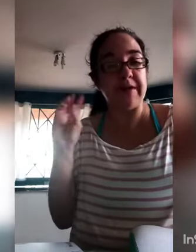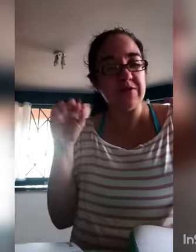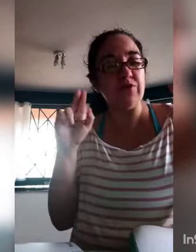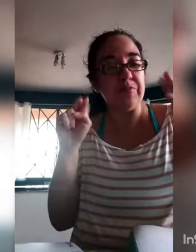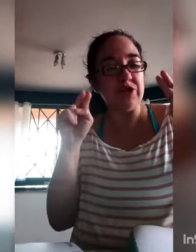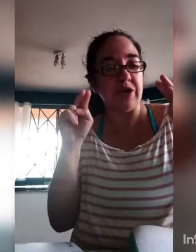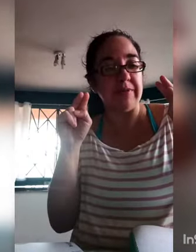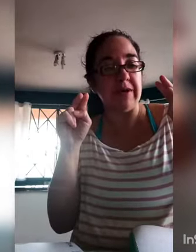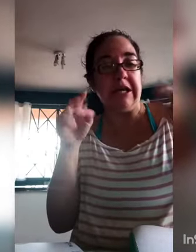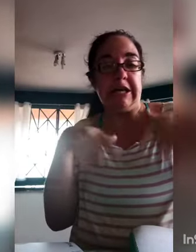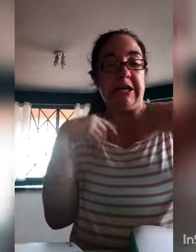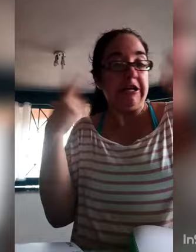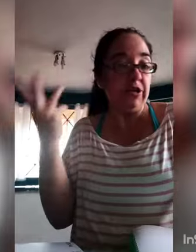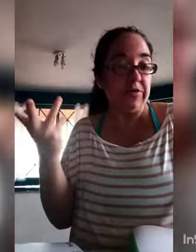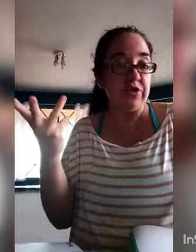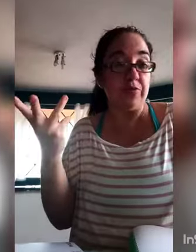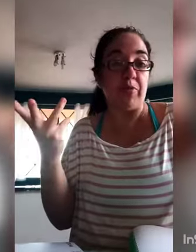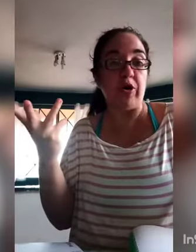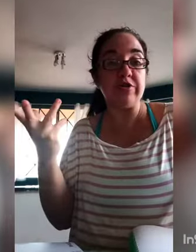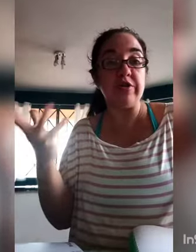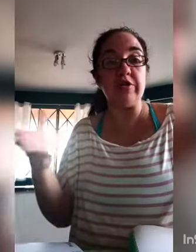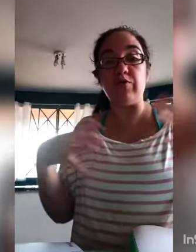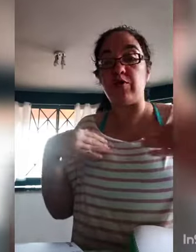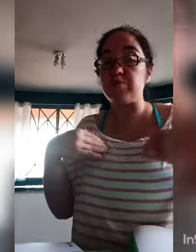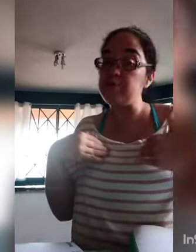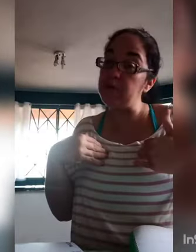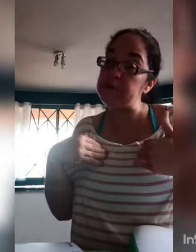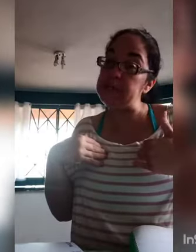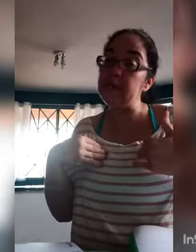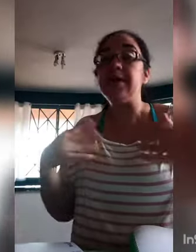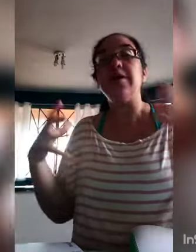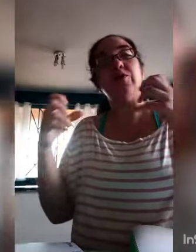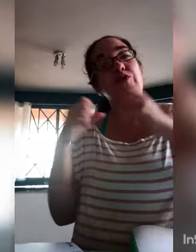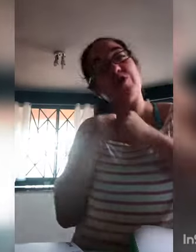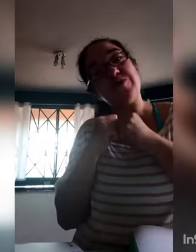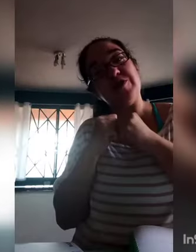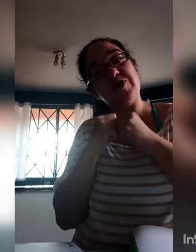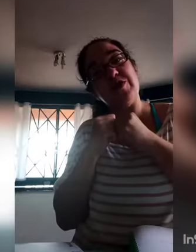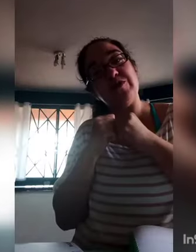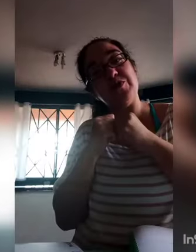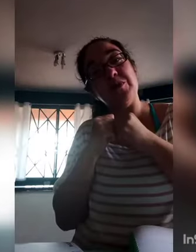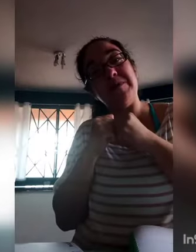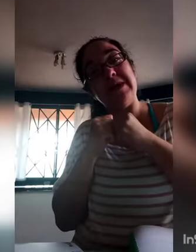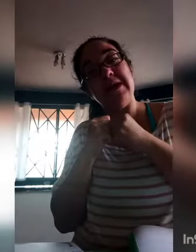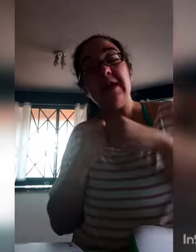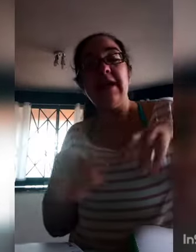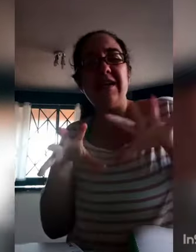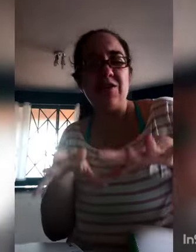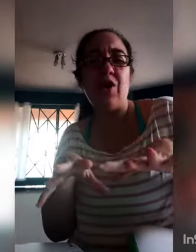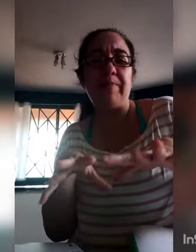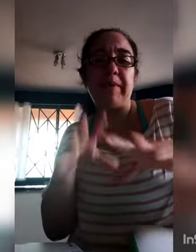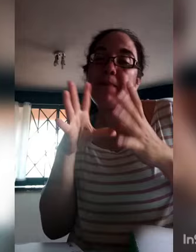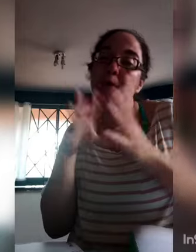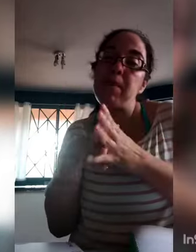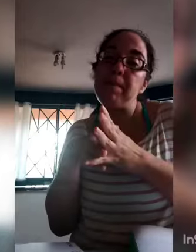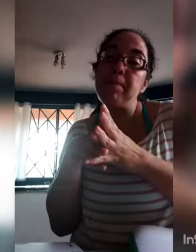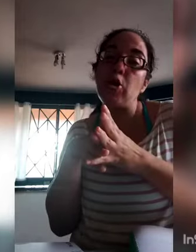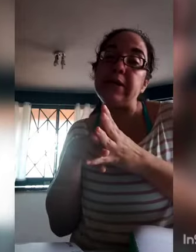festa do pijama. Então a gente pode ir com o nosso pijaminha, com o nosso bichinho de dormir e, ó, prepara uma